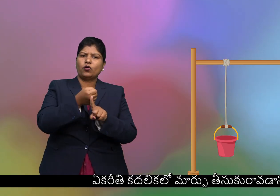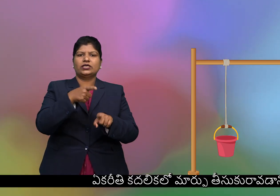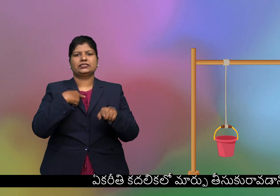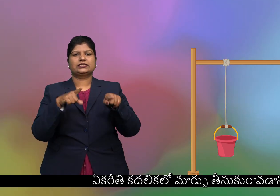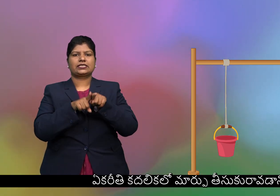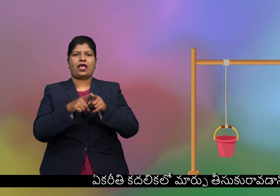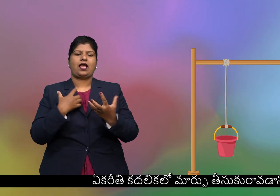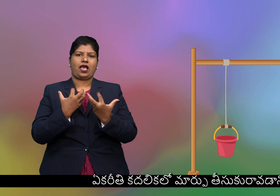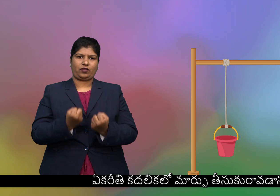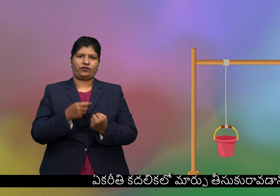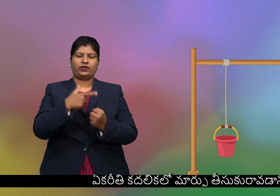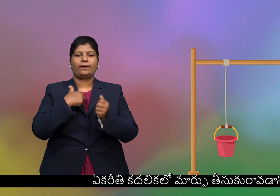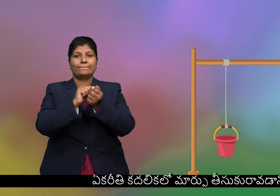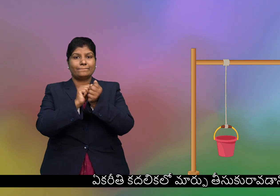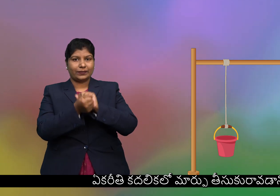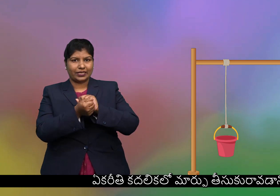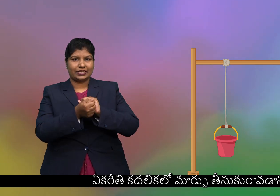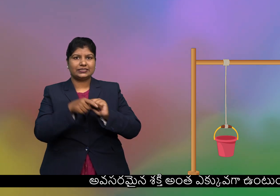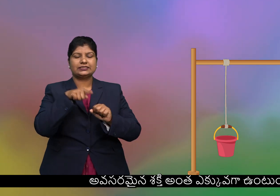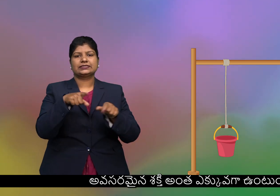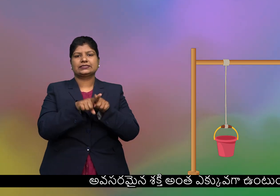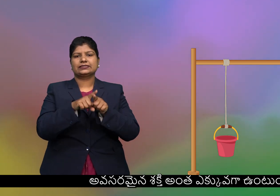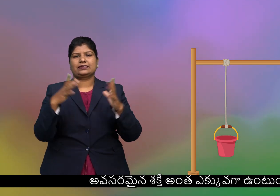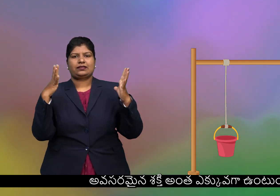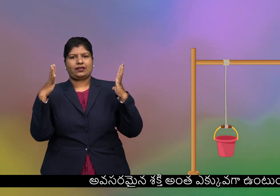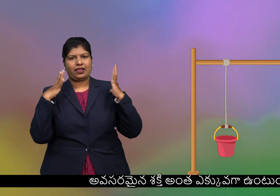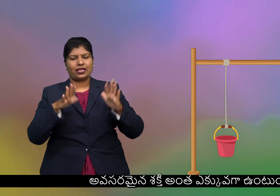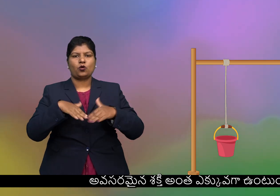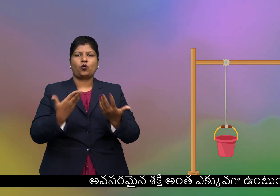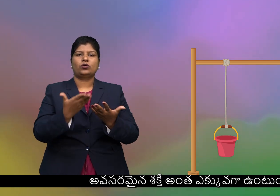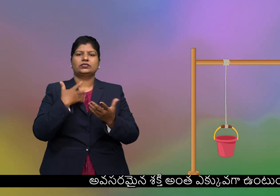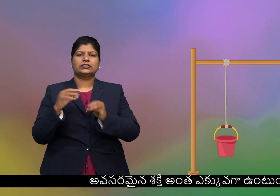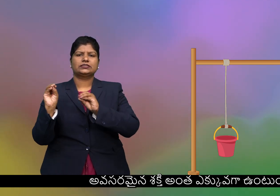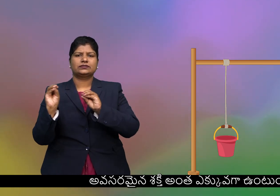మార్పు తీసుకురావడానికి అవసరమైన శక్తి అంత ఎక్కువగా ఉంటుంది.